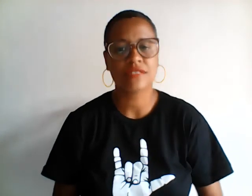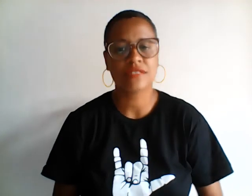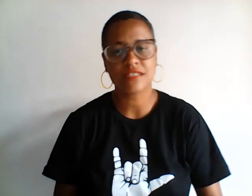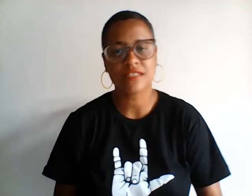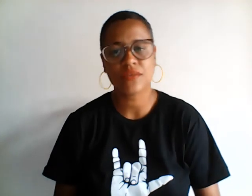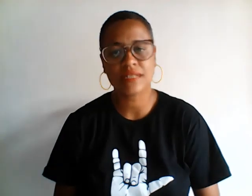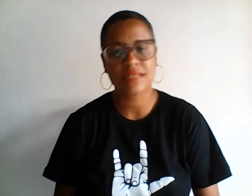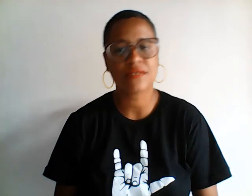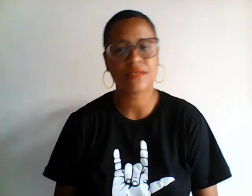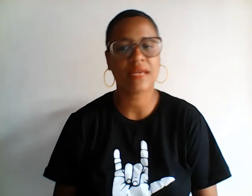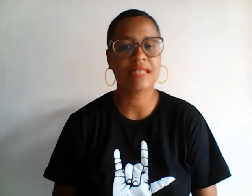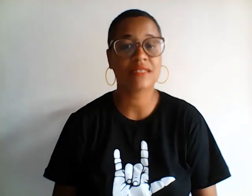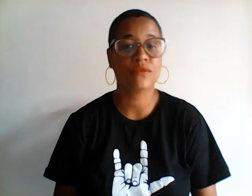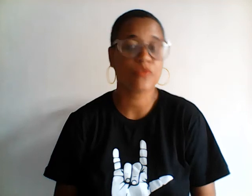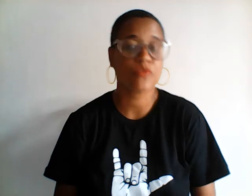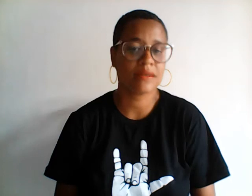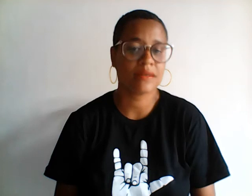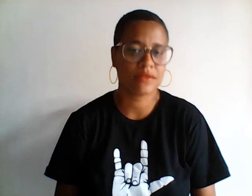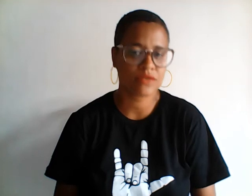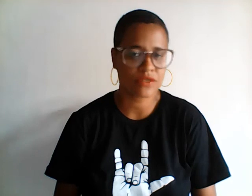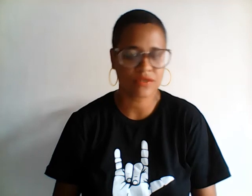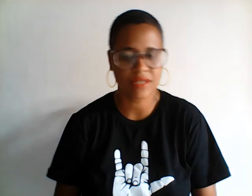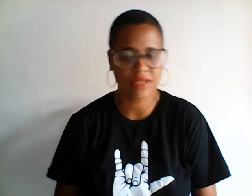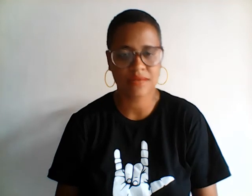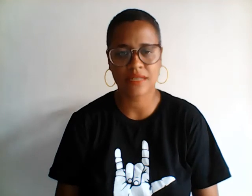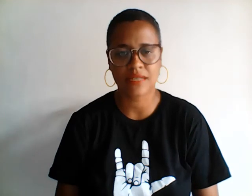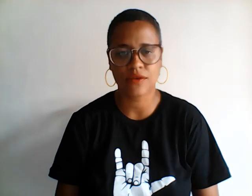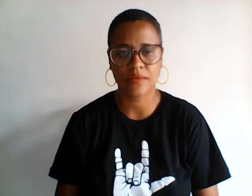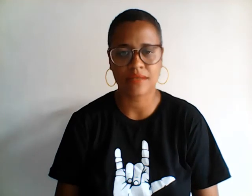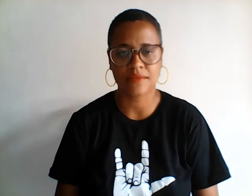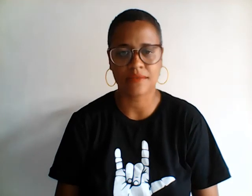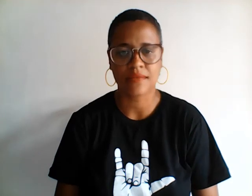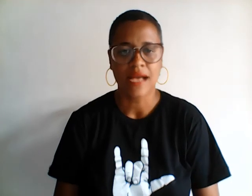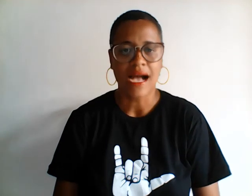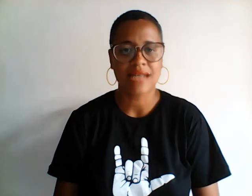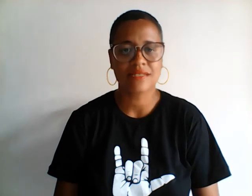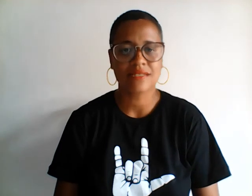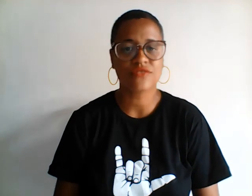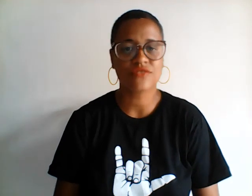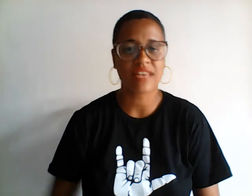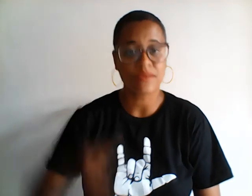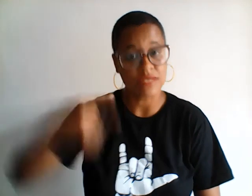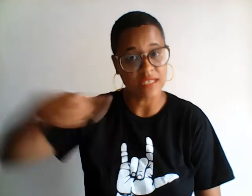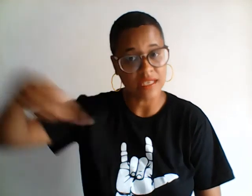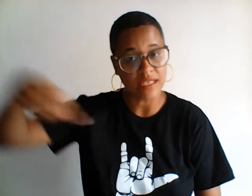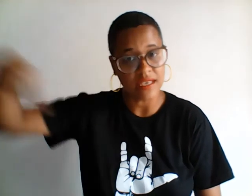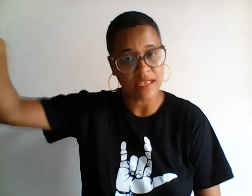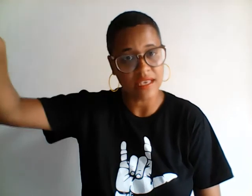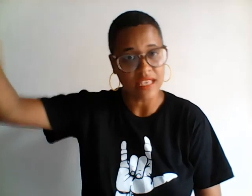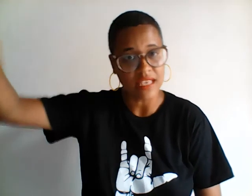sinais têm uma direção em relação aos parâmetros que nós falamos anteriormente. Assim, os verbos ir e